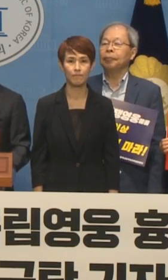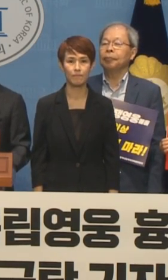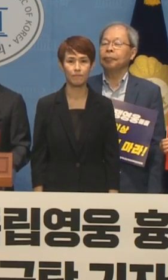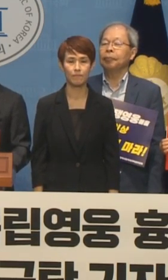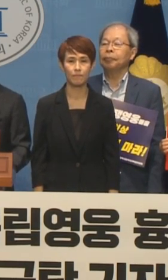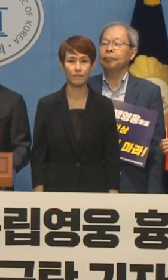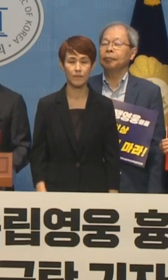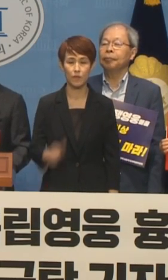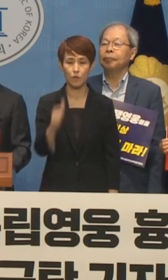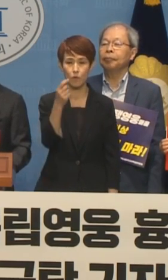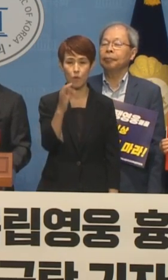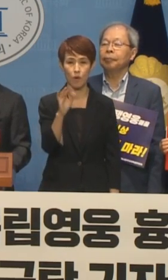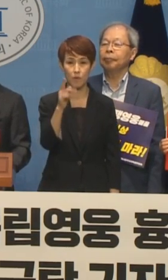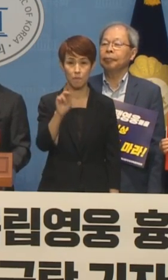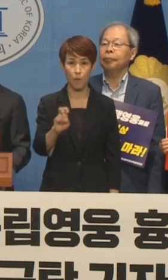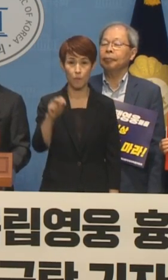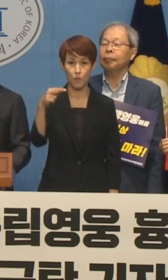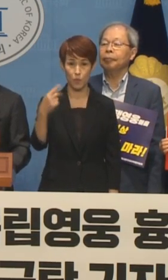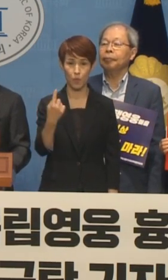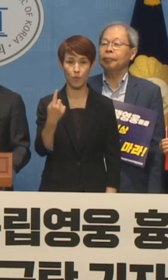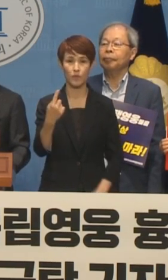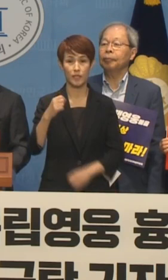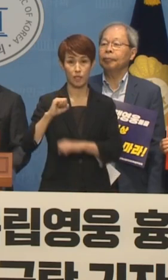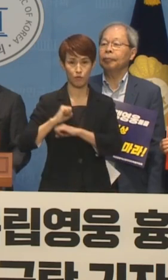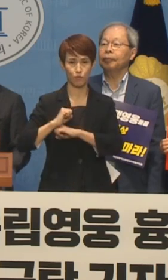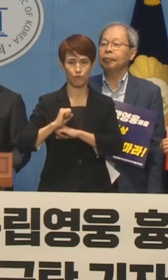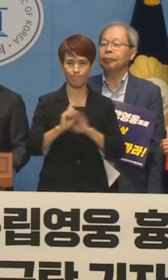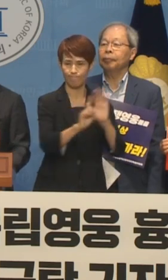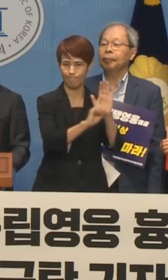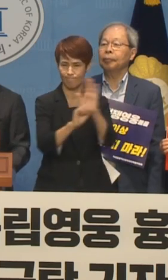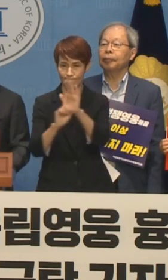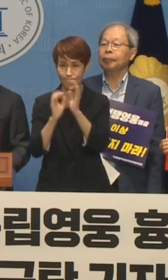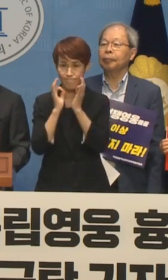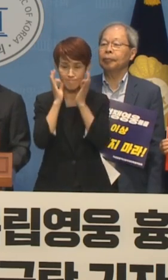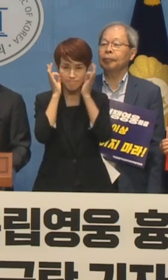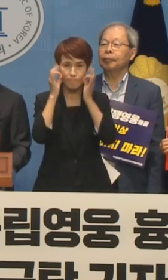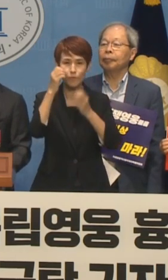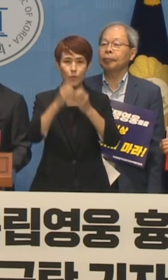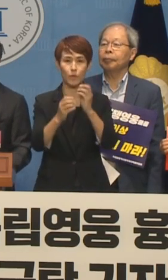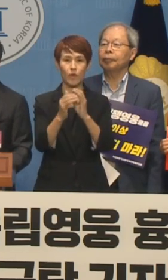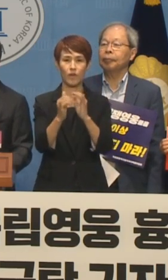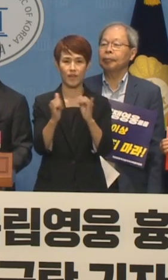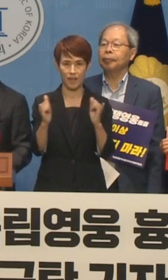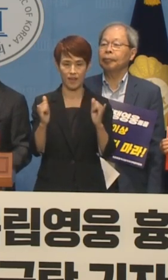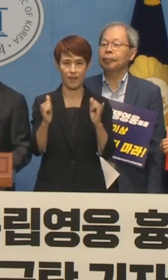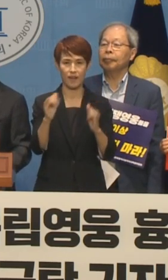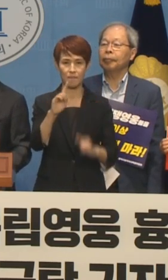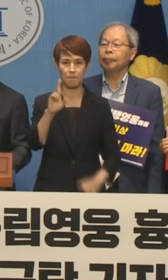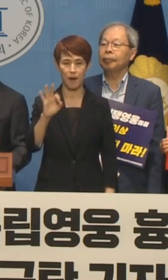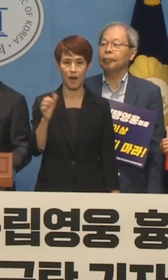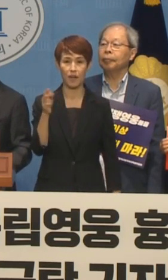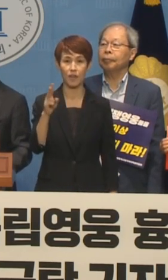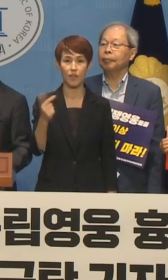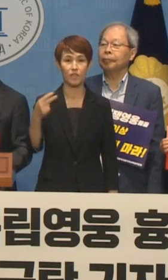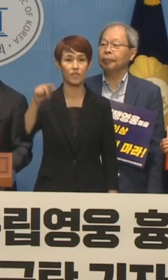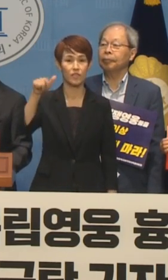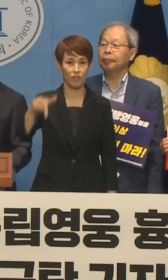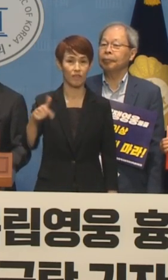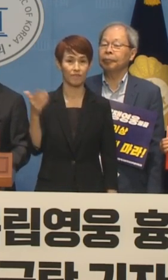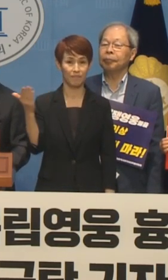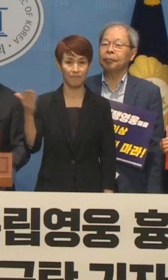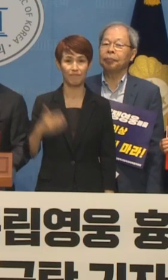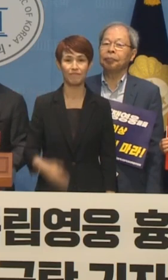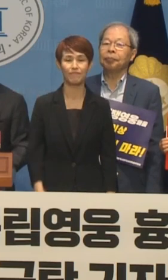홍범도 장군은 국민 대중에게 알리는 데 앞장서신 소설가 방현석 작가님 참석하셨습니다.